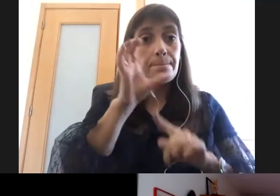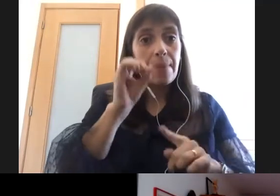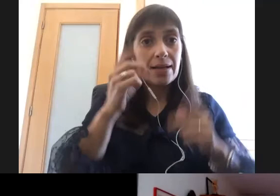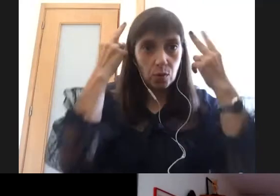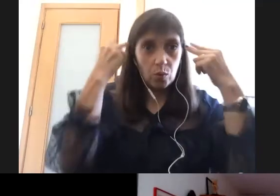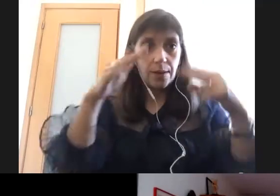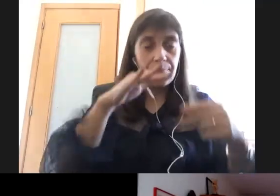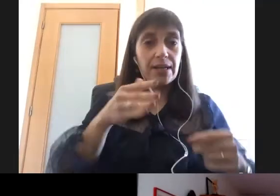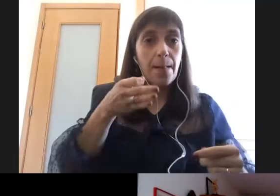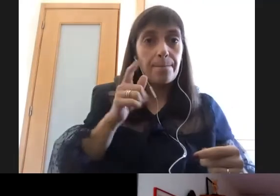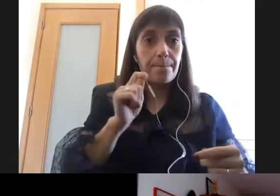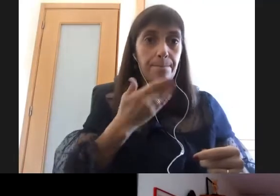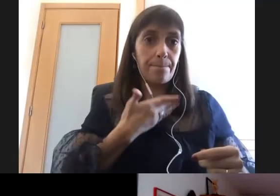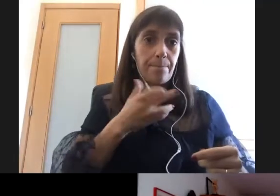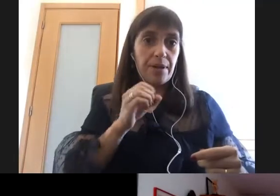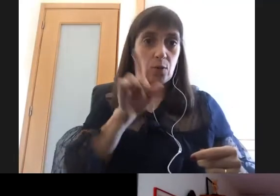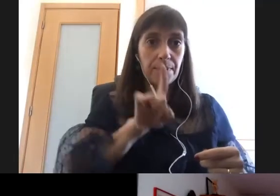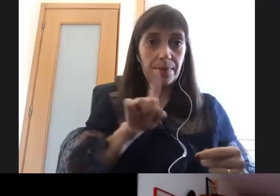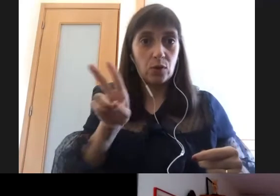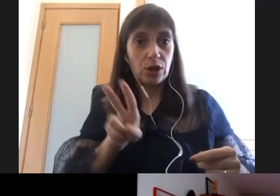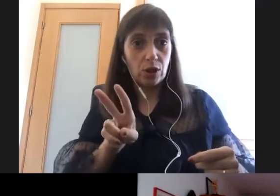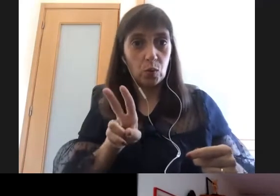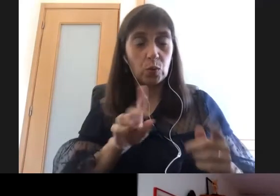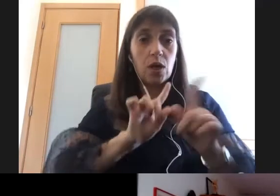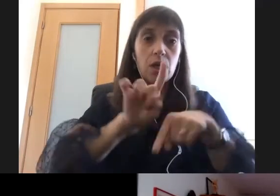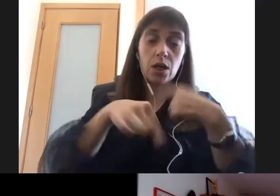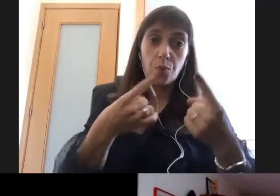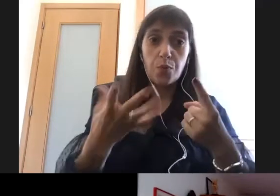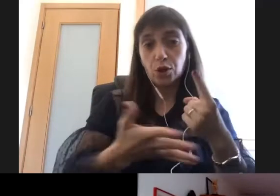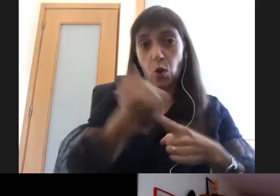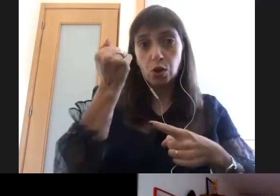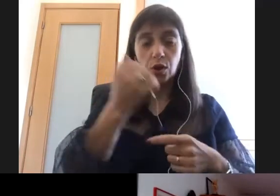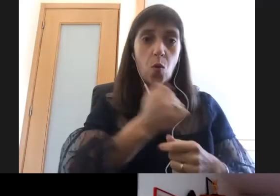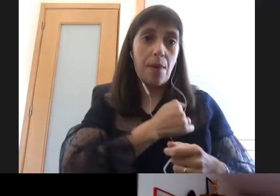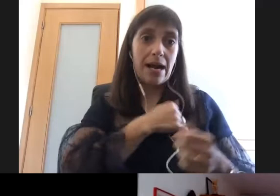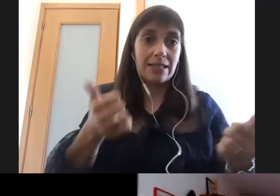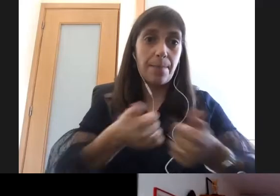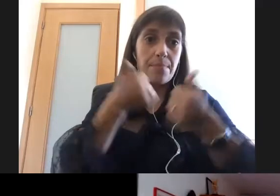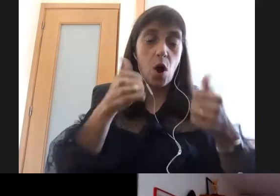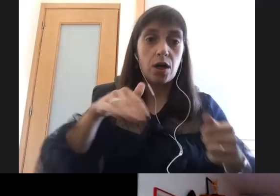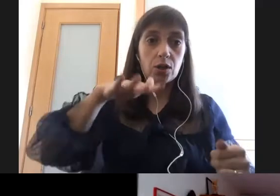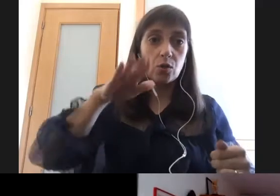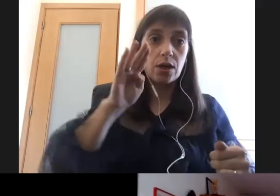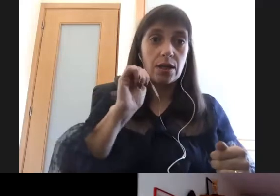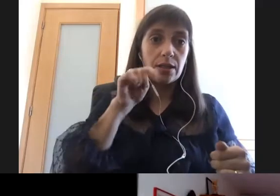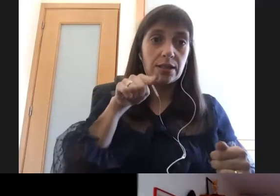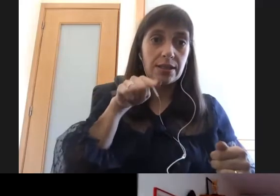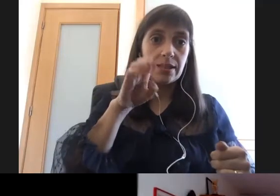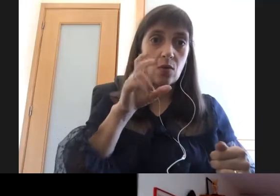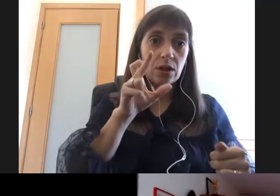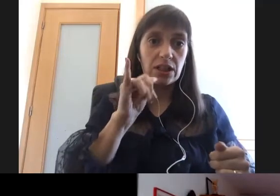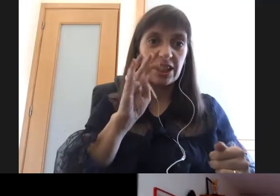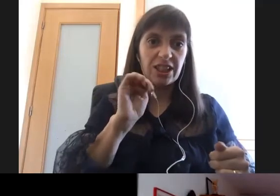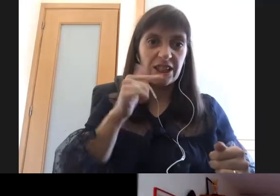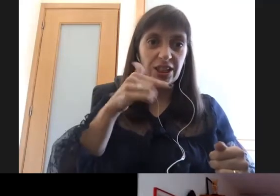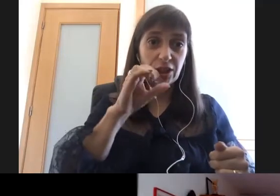I, Pedro II, que logo adquiriu uma casa melhor em São Cristóvão, também no Rio, que é hoje o